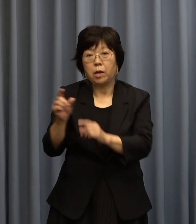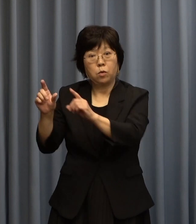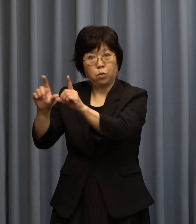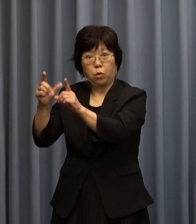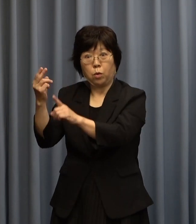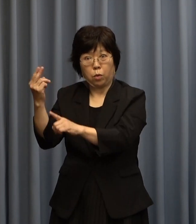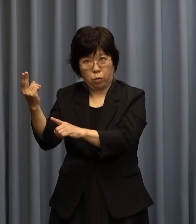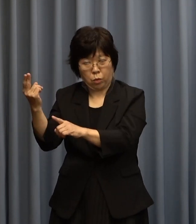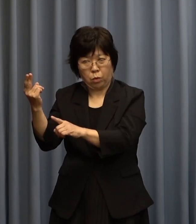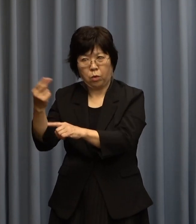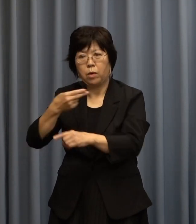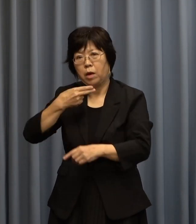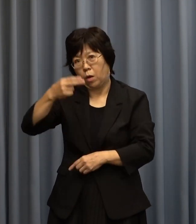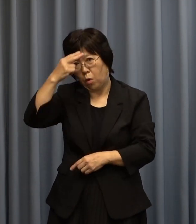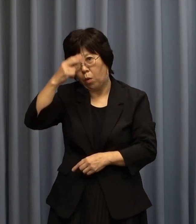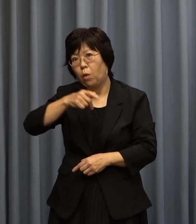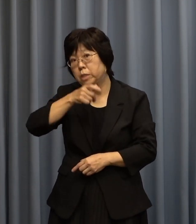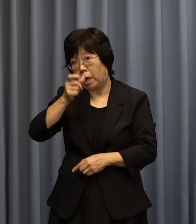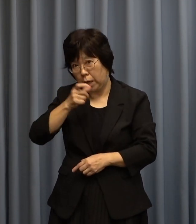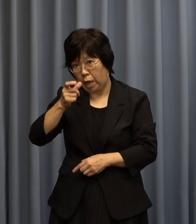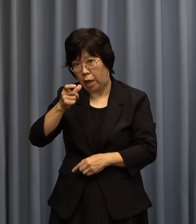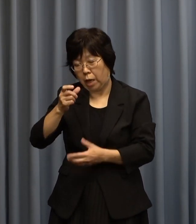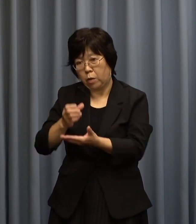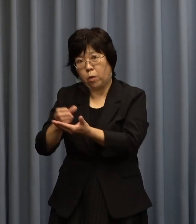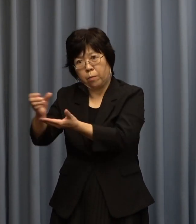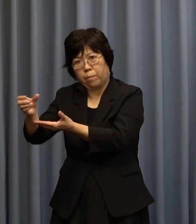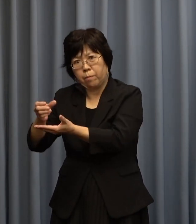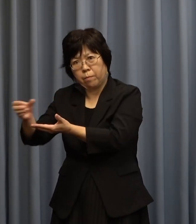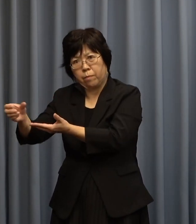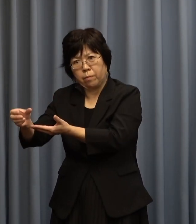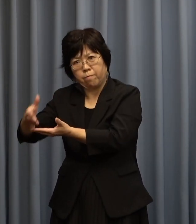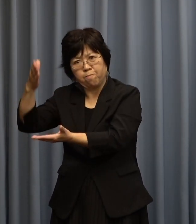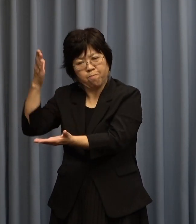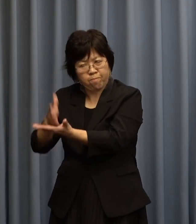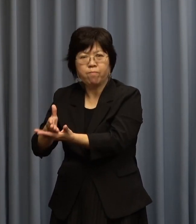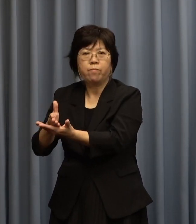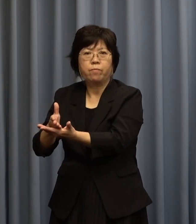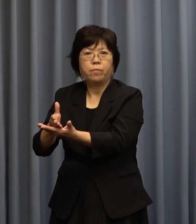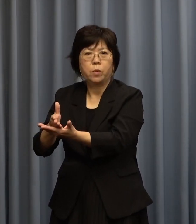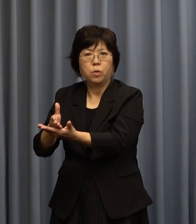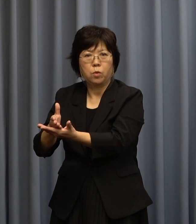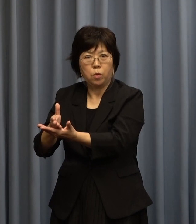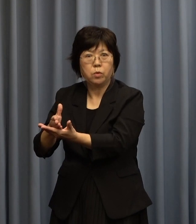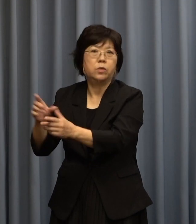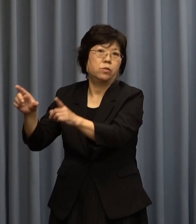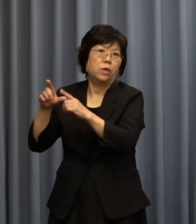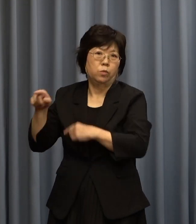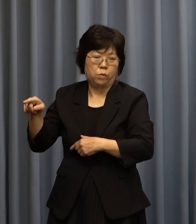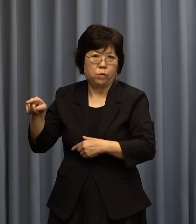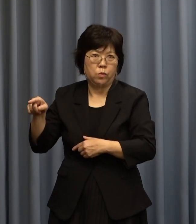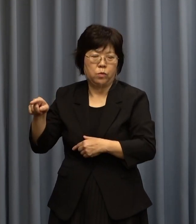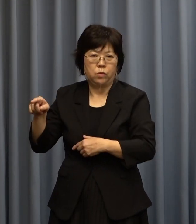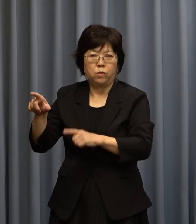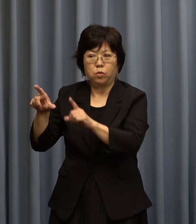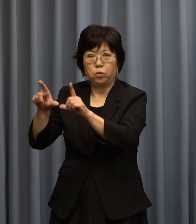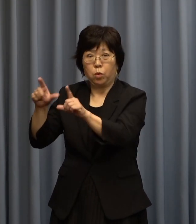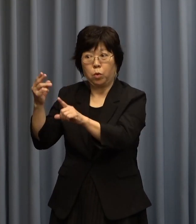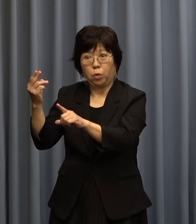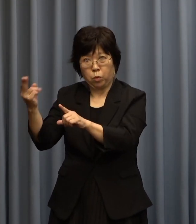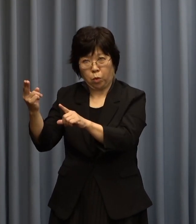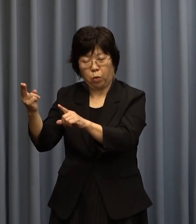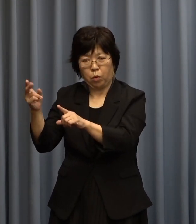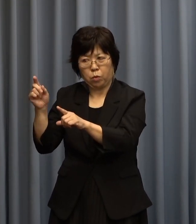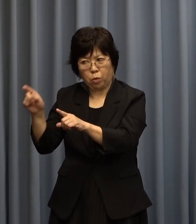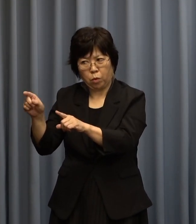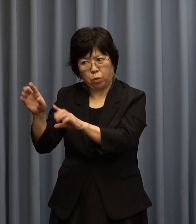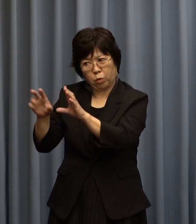を自粛をすることを要請するという報道がありましたけれども、その東京都の影響の大